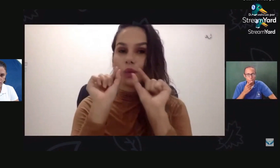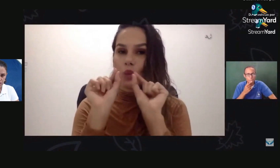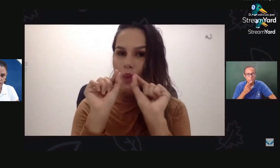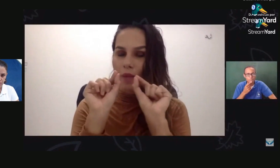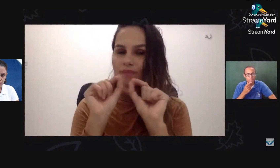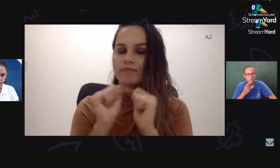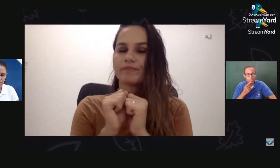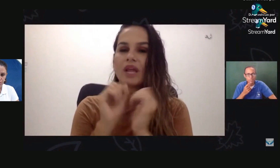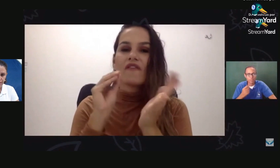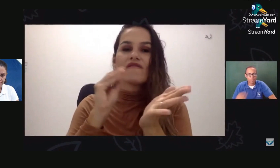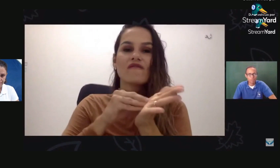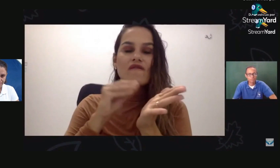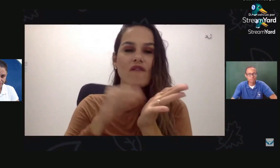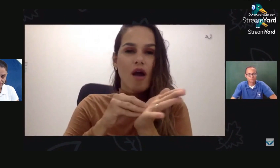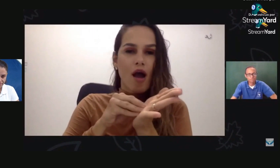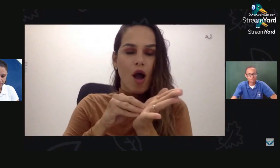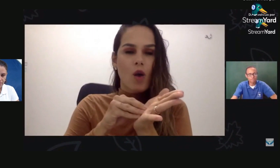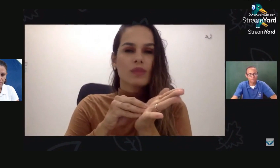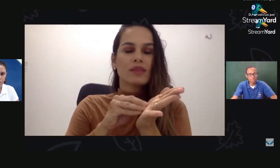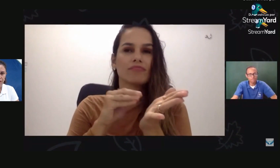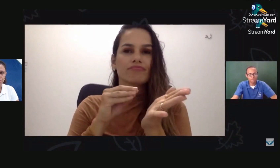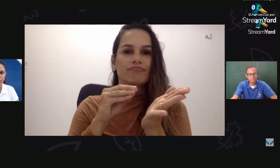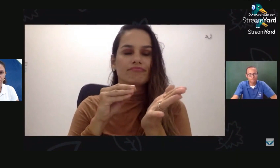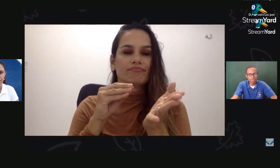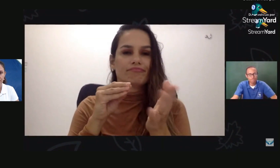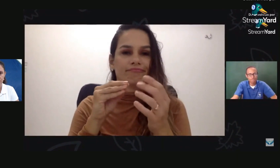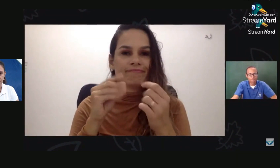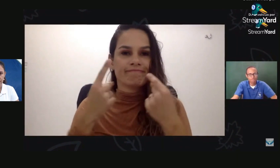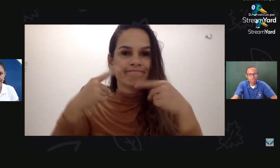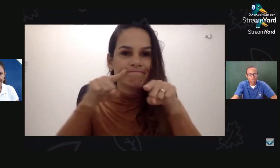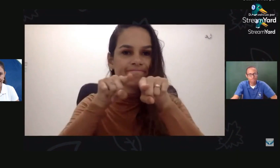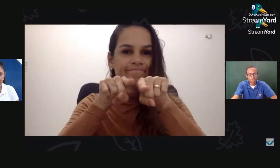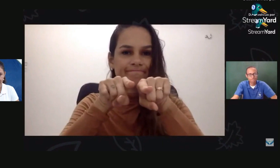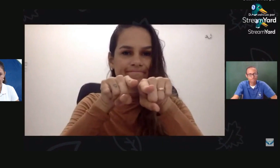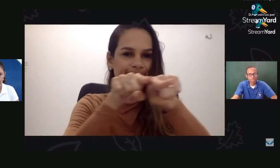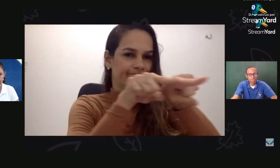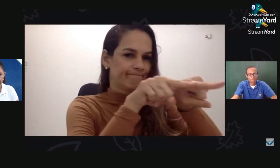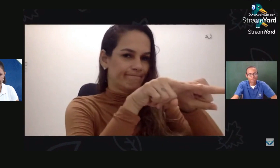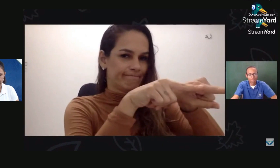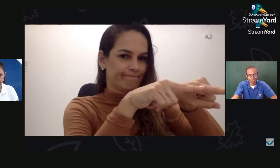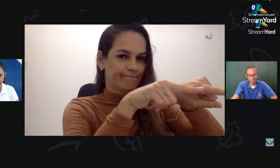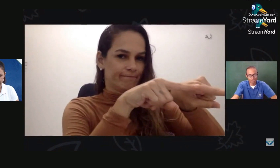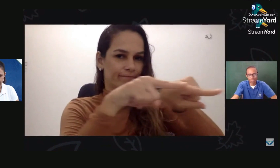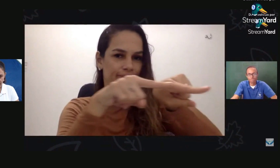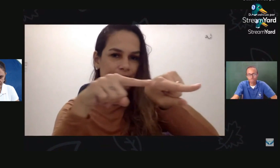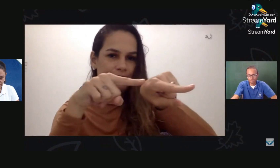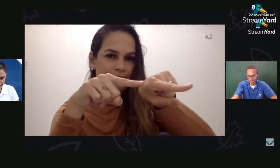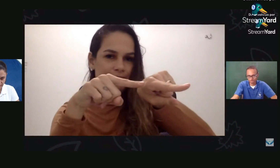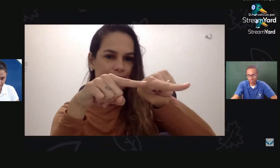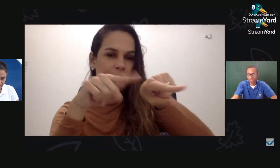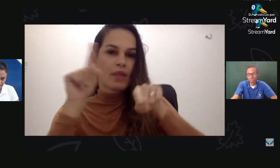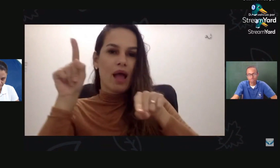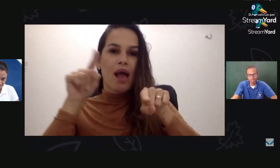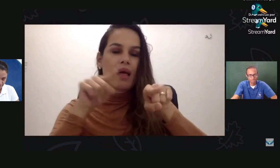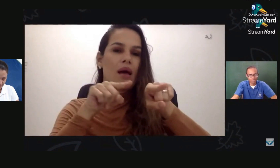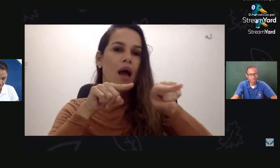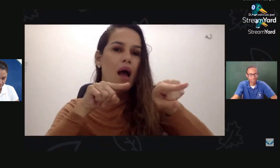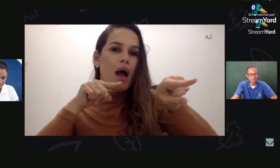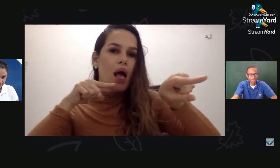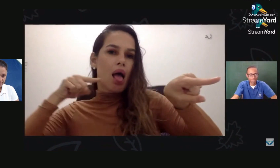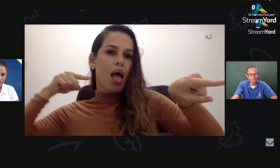Bom, Reginaldo, eu acho realmente que falta, né, esse,